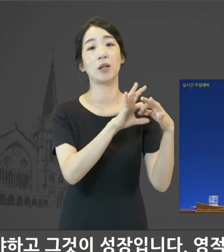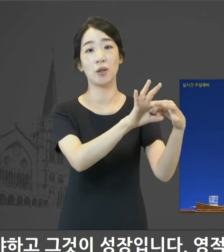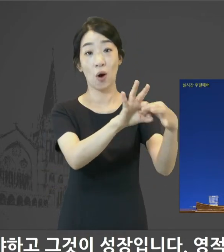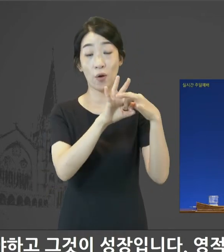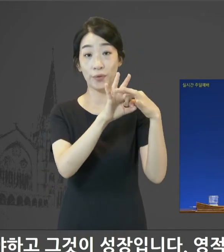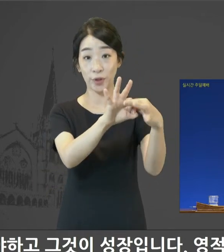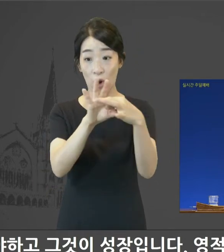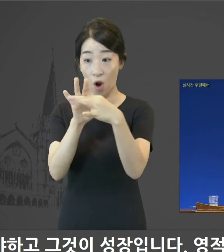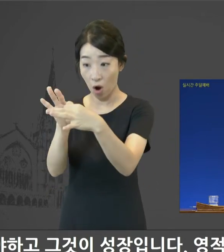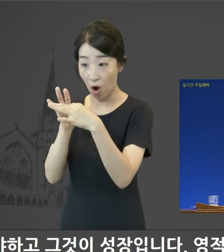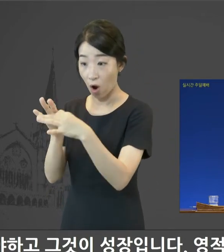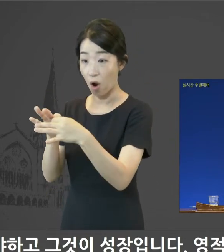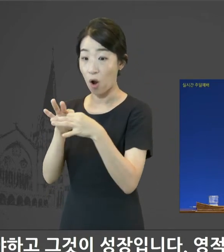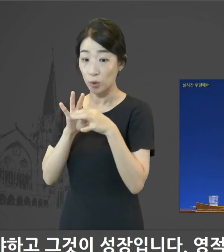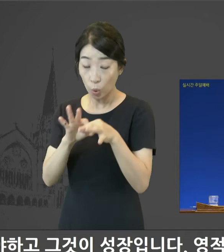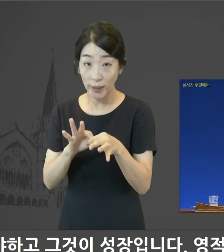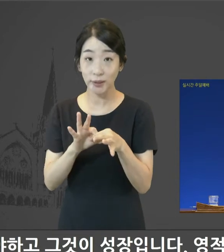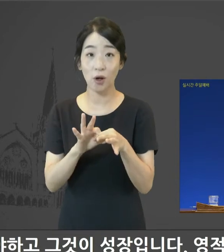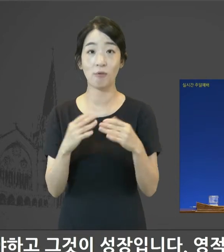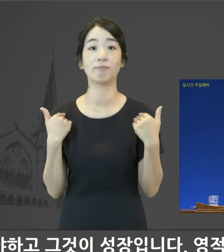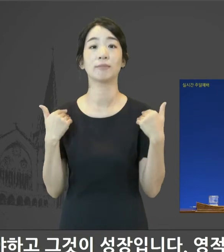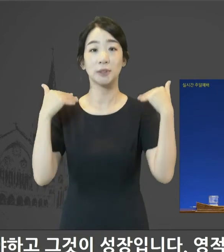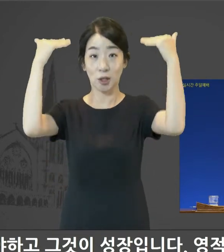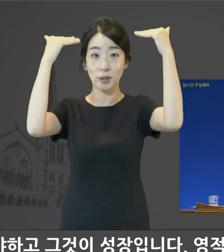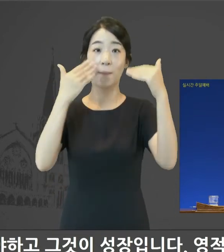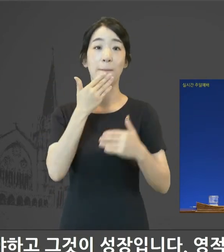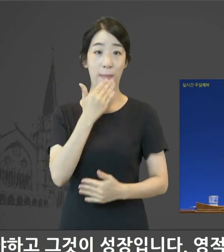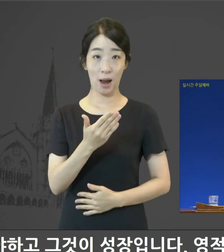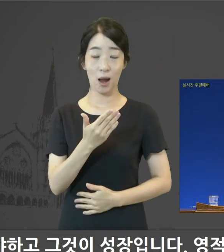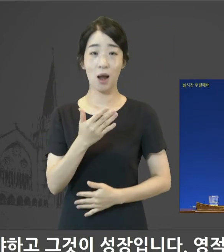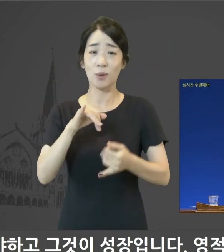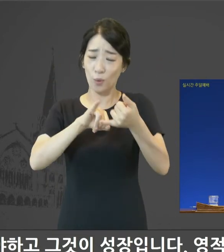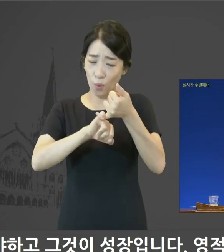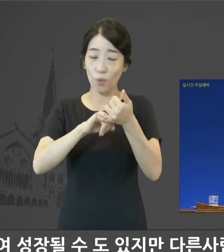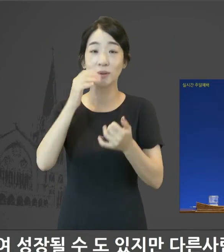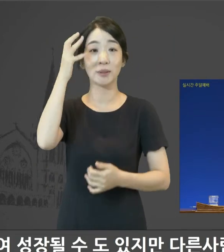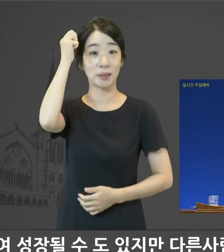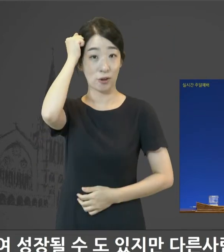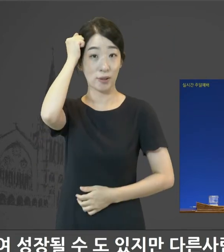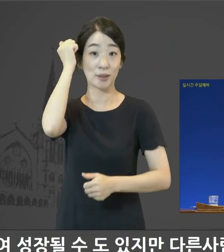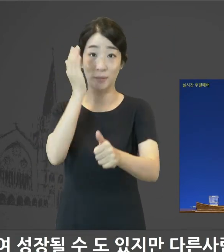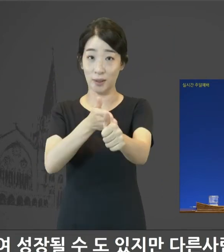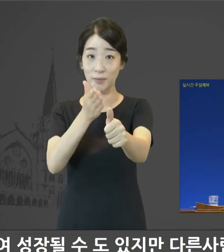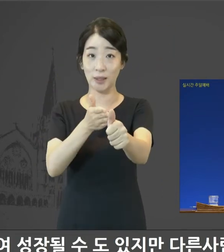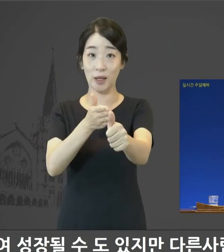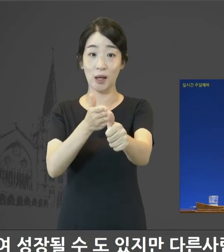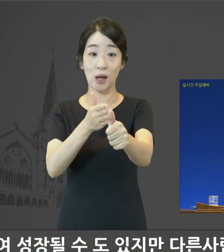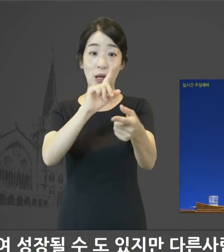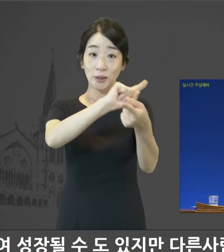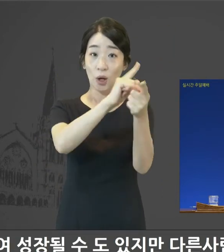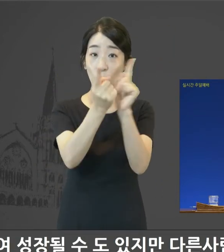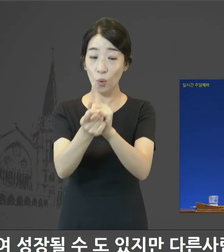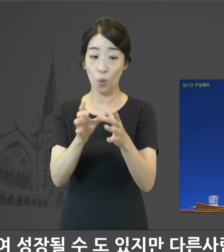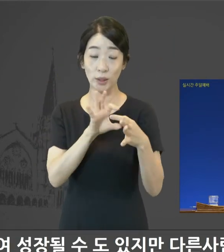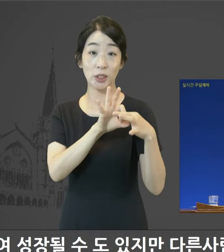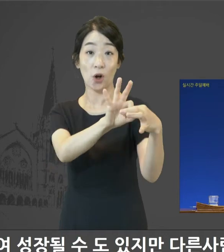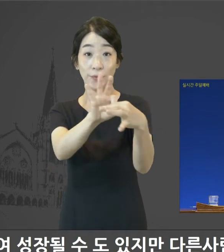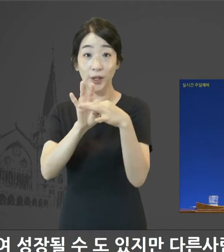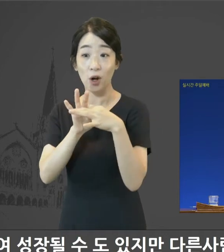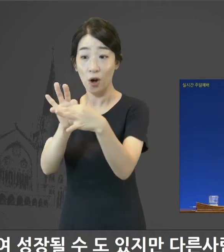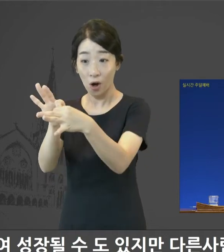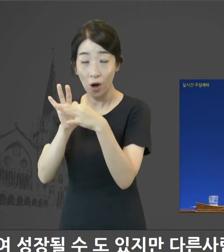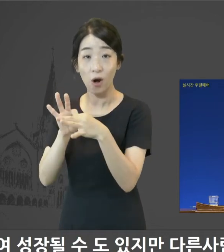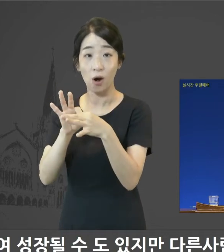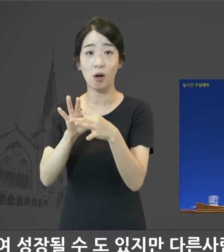부분이 있다는 사실을 꼭 기억하시기를 주 안에서 소망합니다. 그래서 서로 연결되어진다는 것이